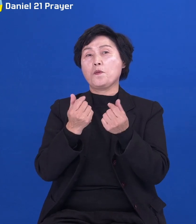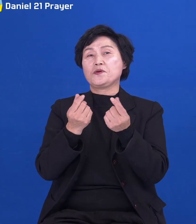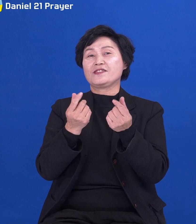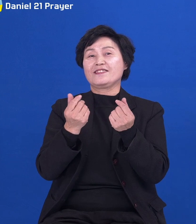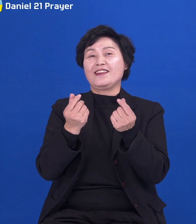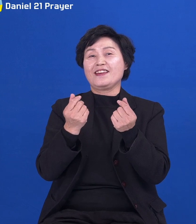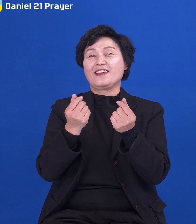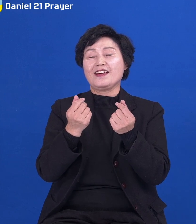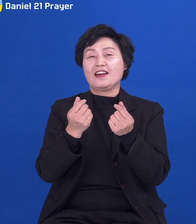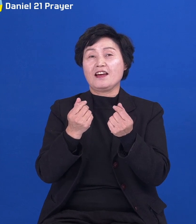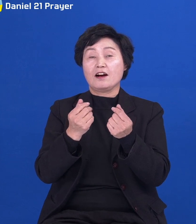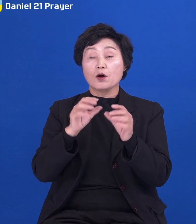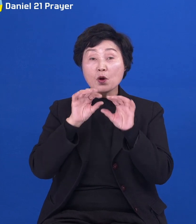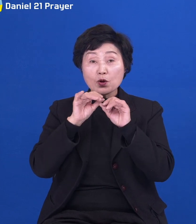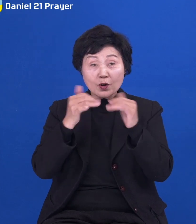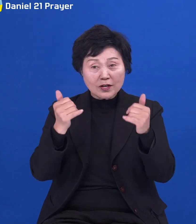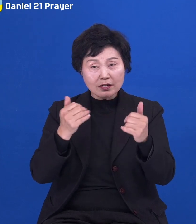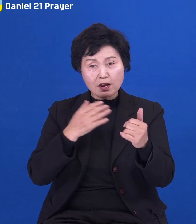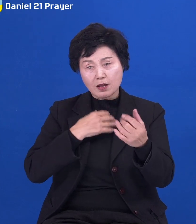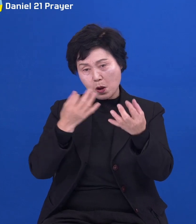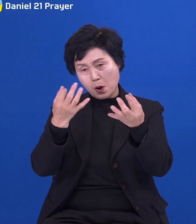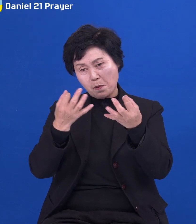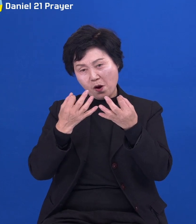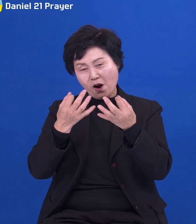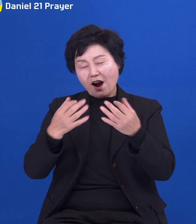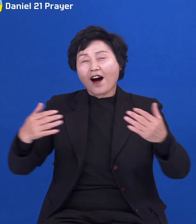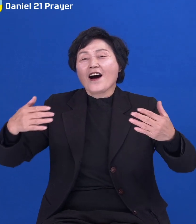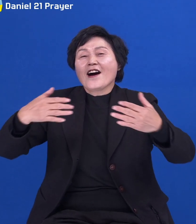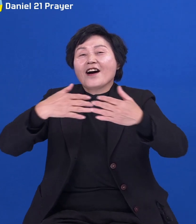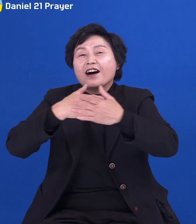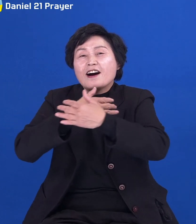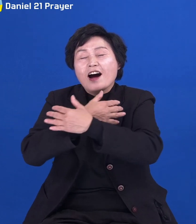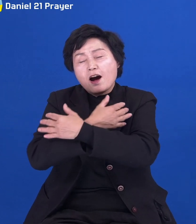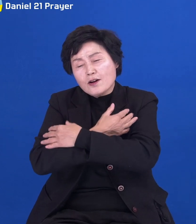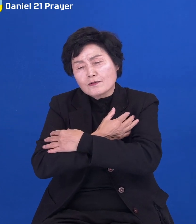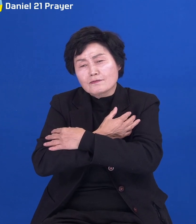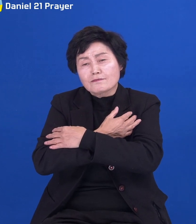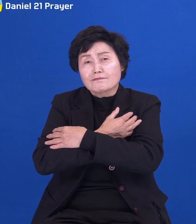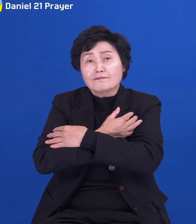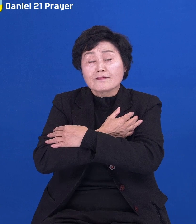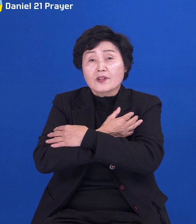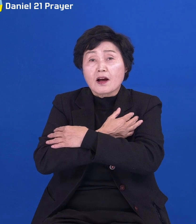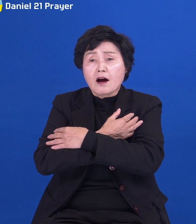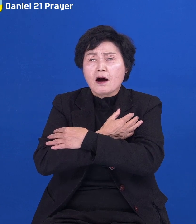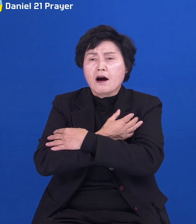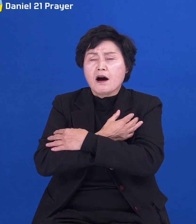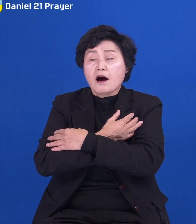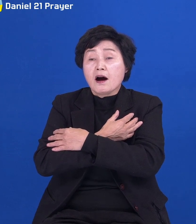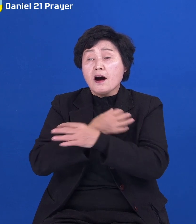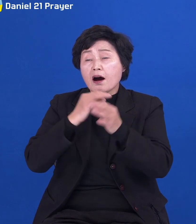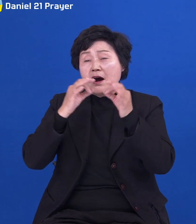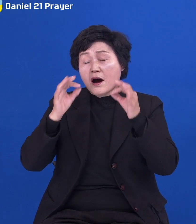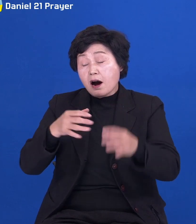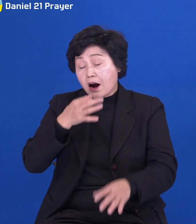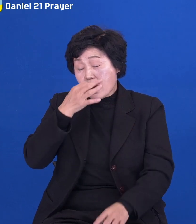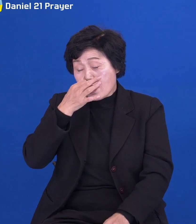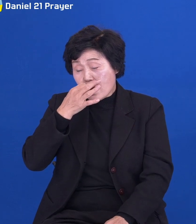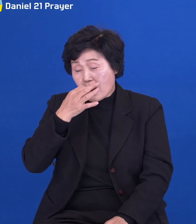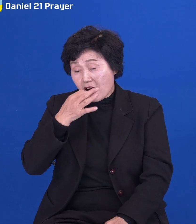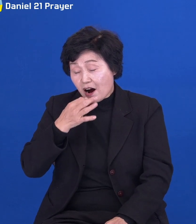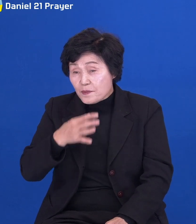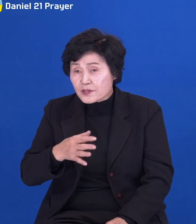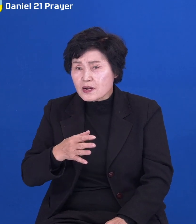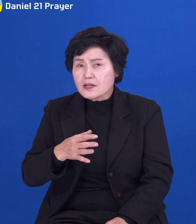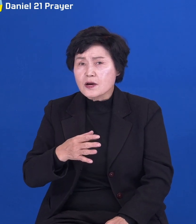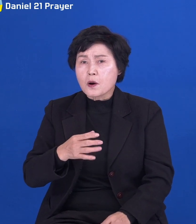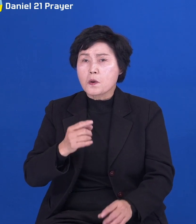그분들이 저를 보시더니 이렇게 포옹을 해주시는 거예요. 포옹을 해주시면서 그동안 얼마나 힘들었어 라고 말을 하는데요.